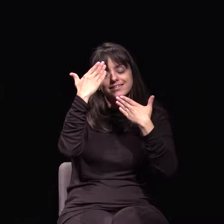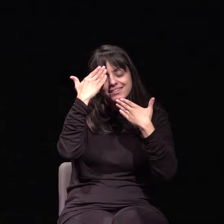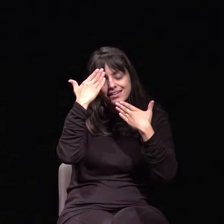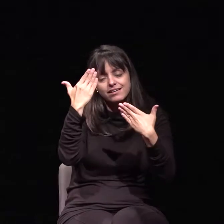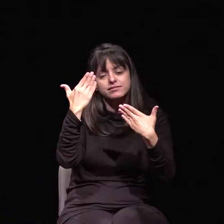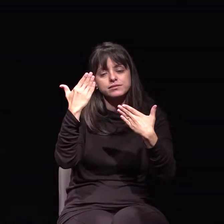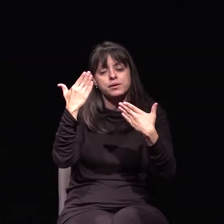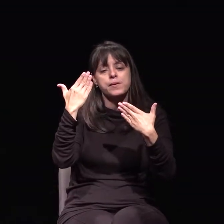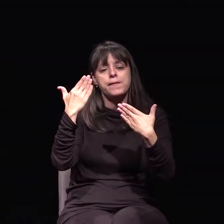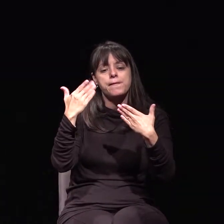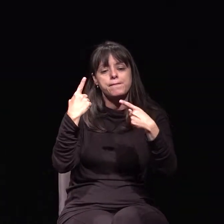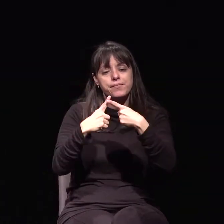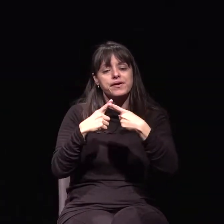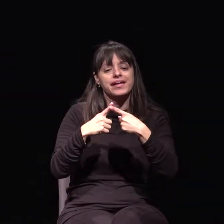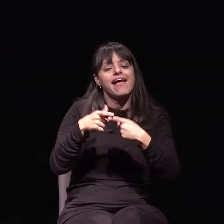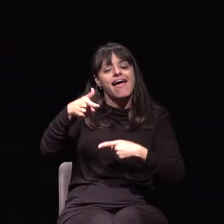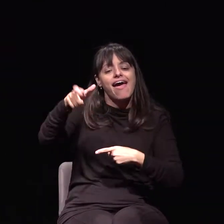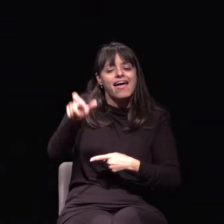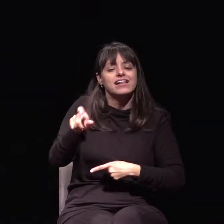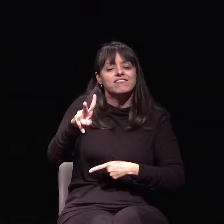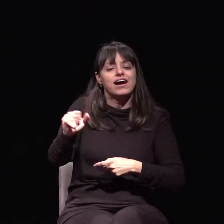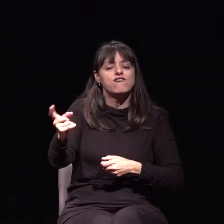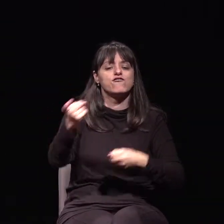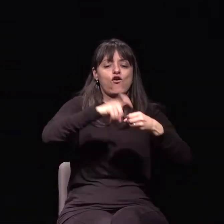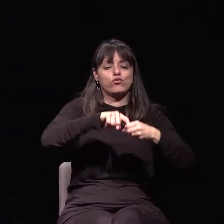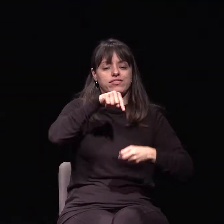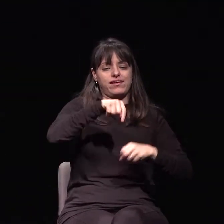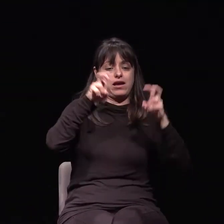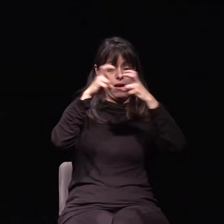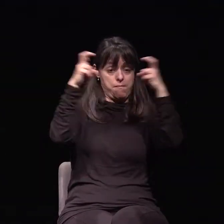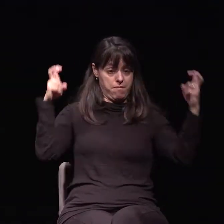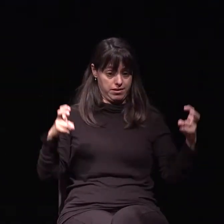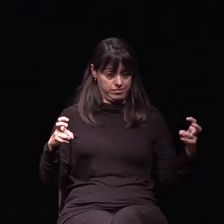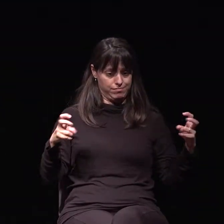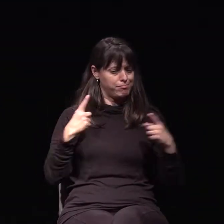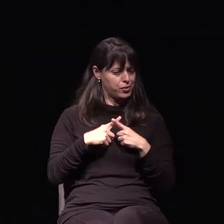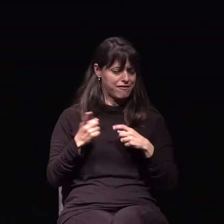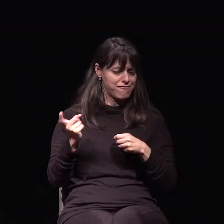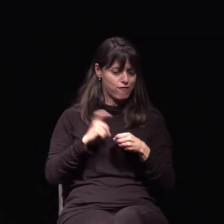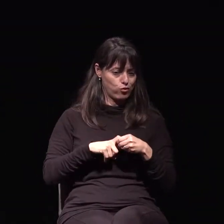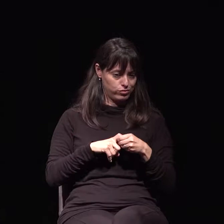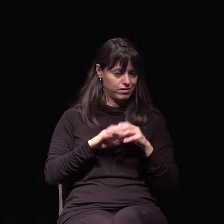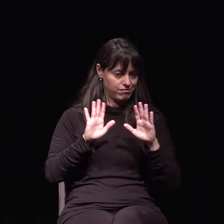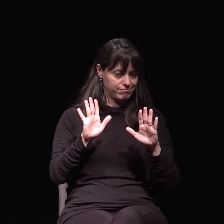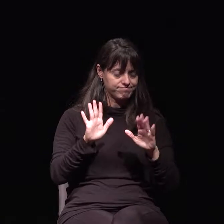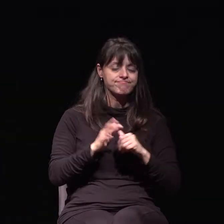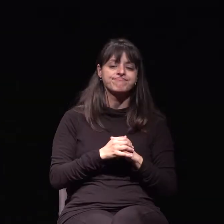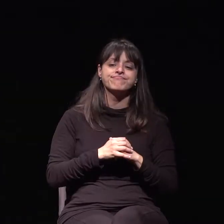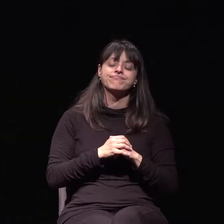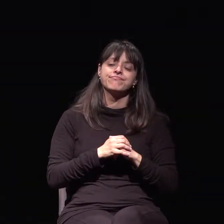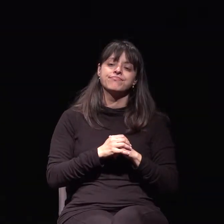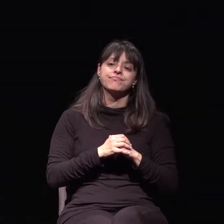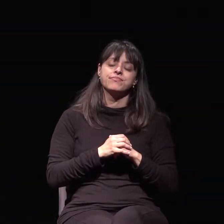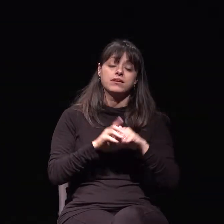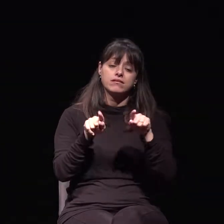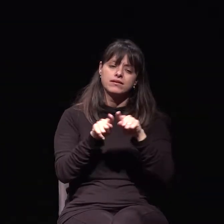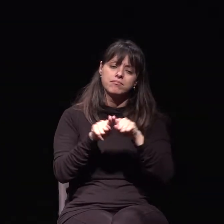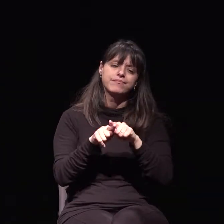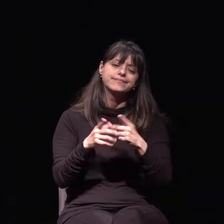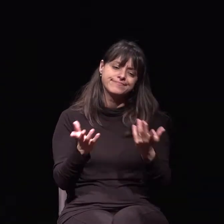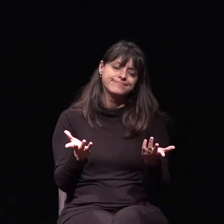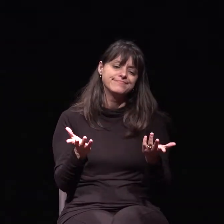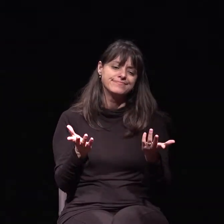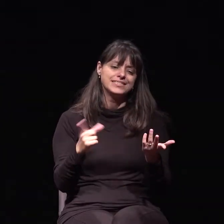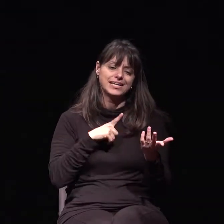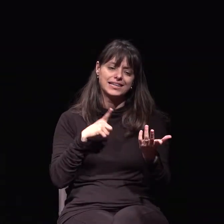MASP. E eu acho que ela vai contar um pouco por que eu digo voltar, né? E pela generosidade também em partilhar a sua história, que é tão